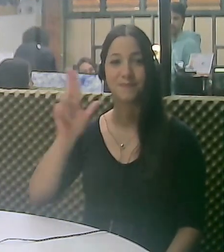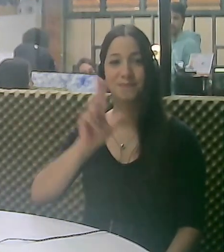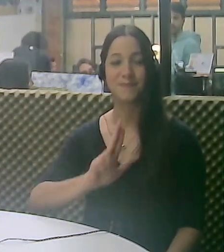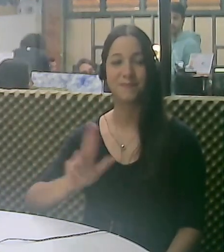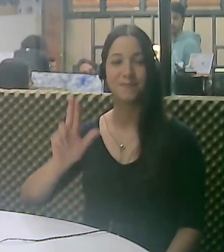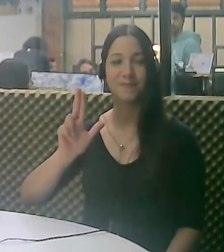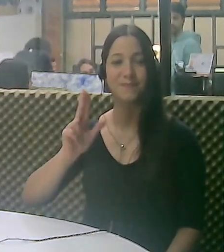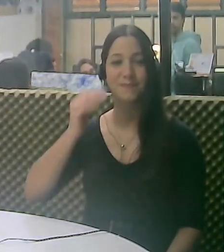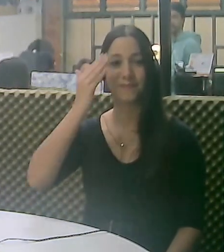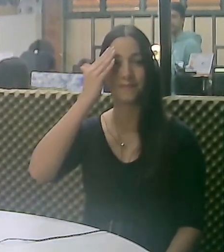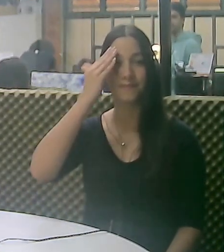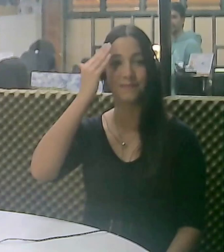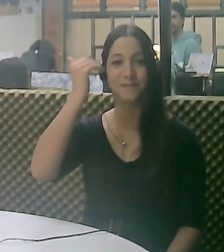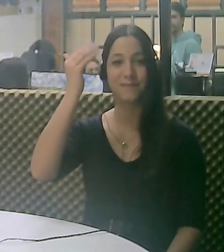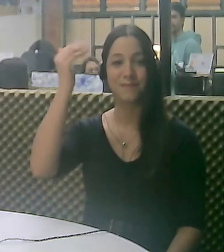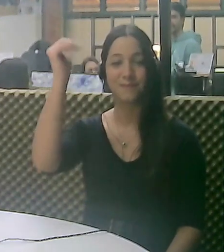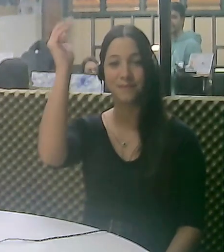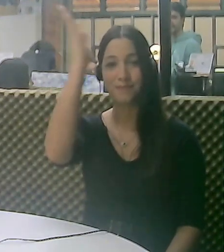Uberlândia!